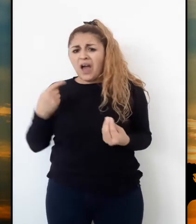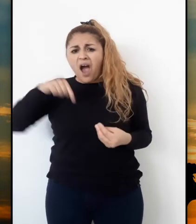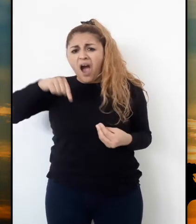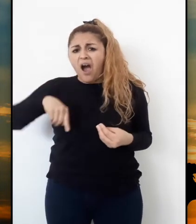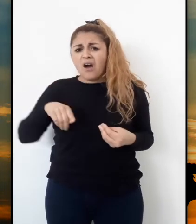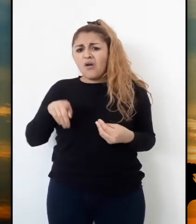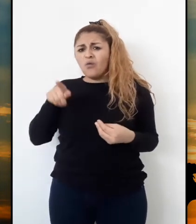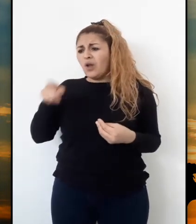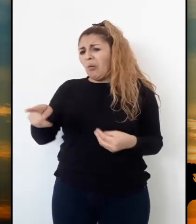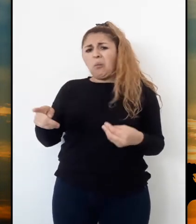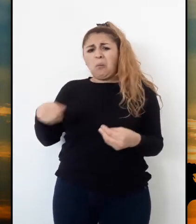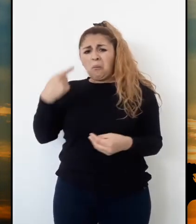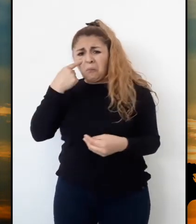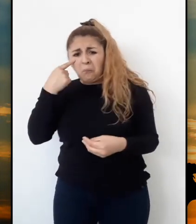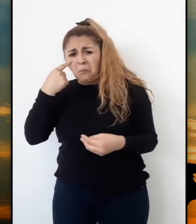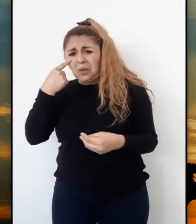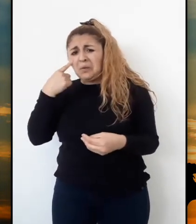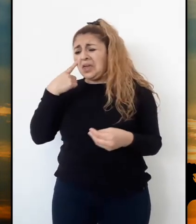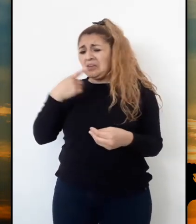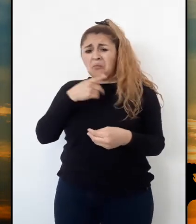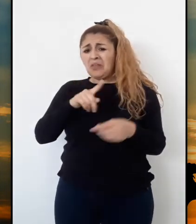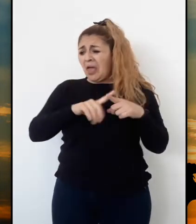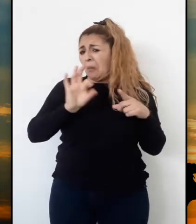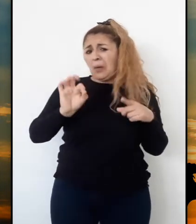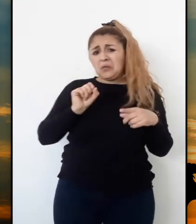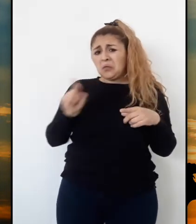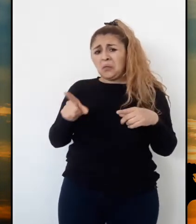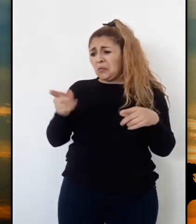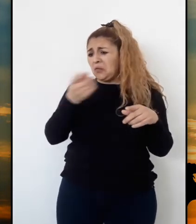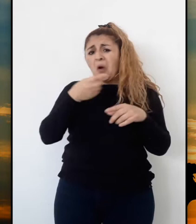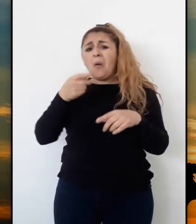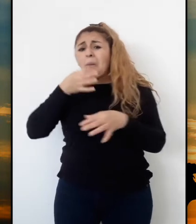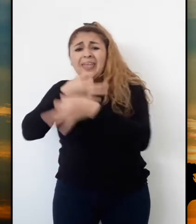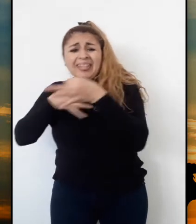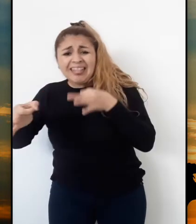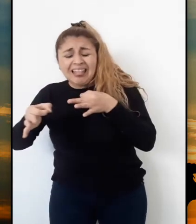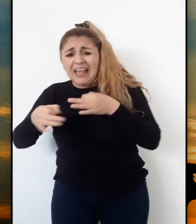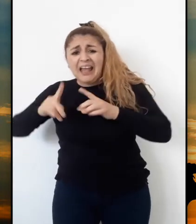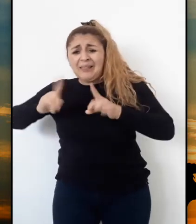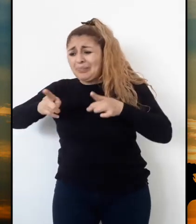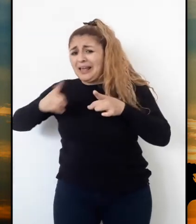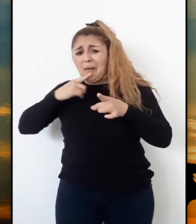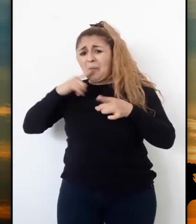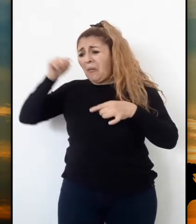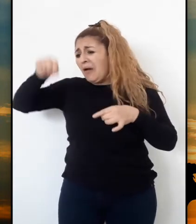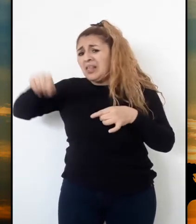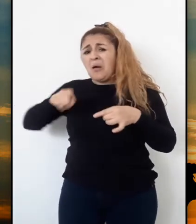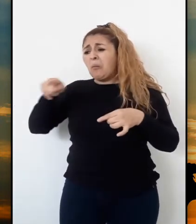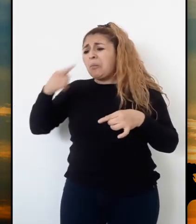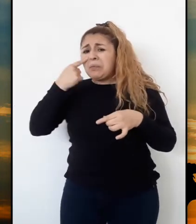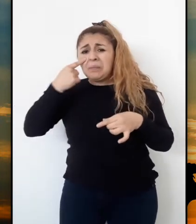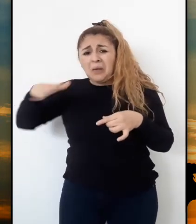tenir en compte les injustices envers sa vie. Luego, aprender a no tener en cuenta las